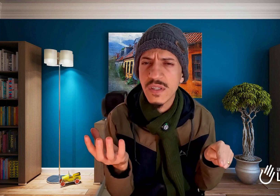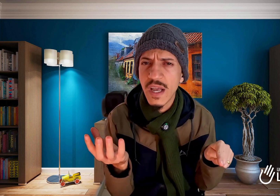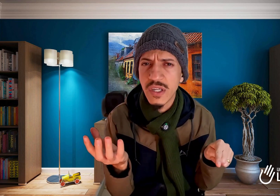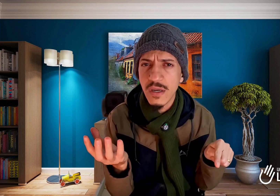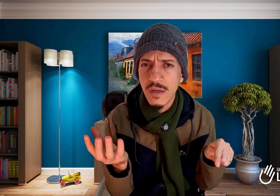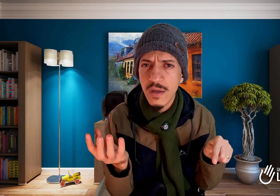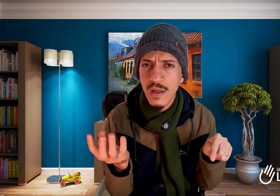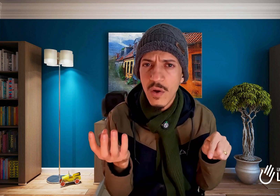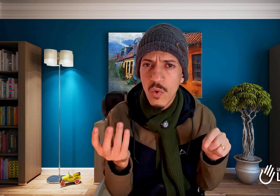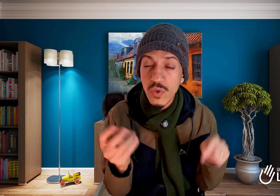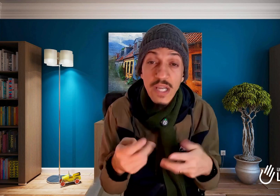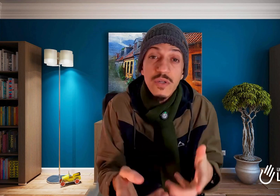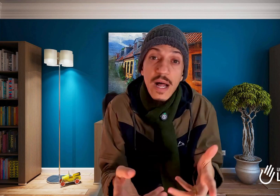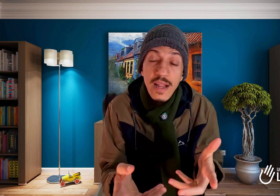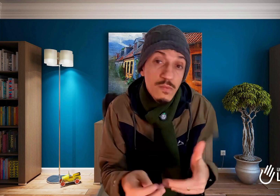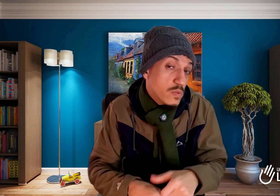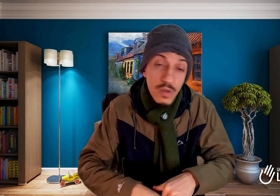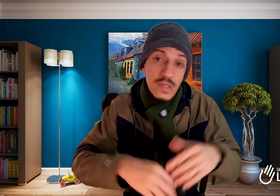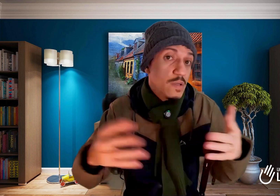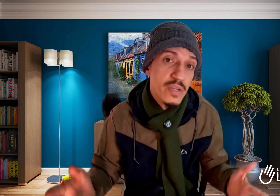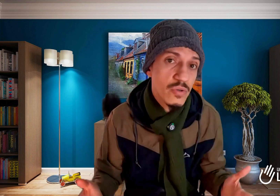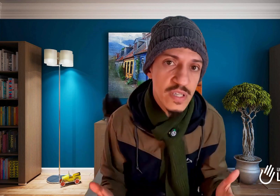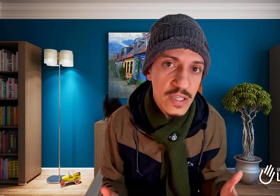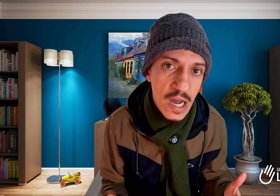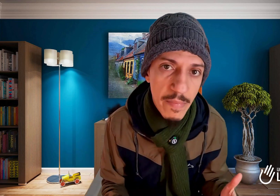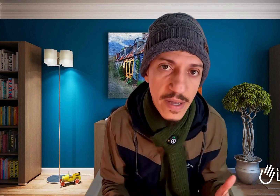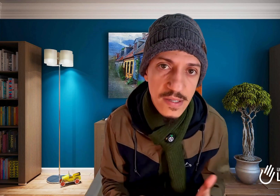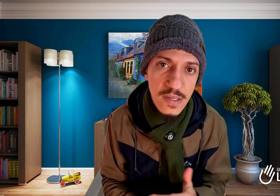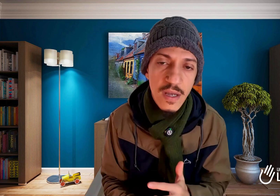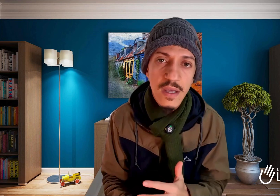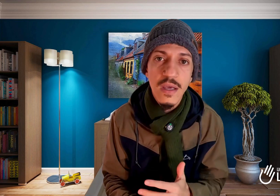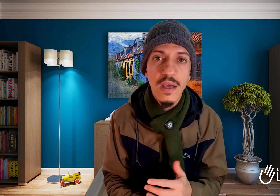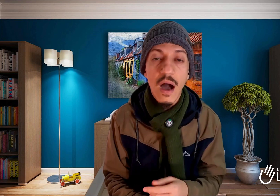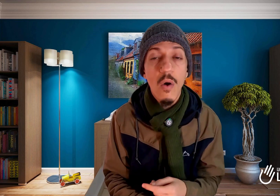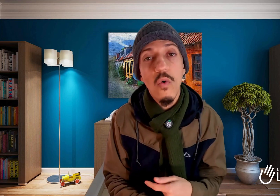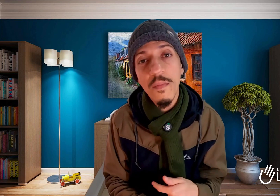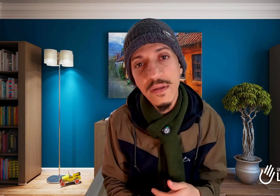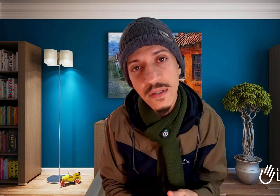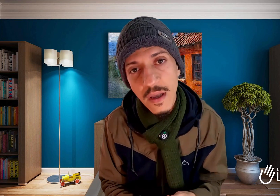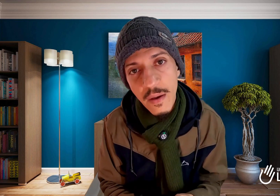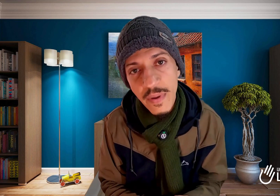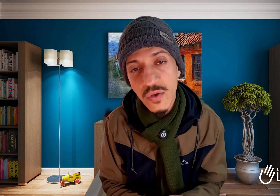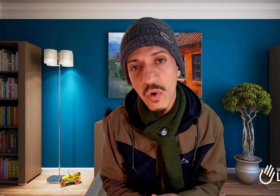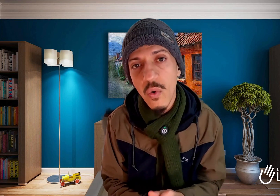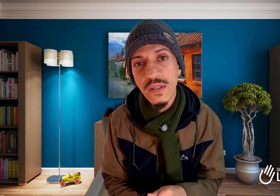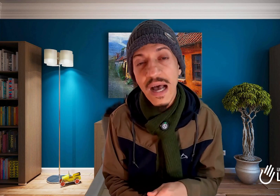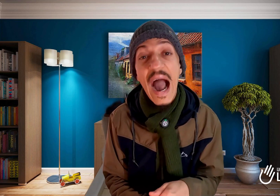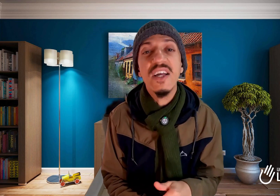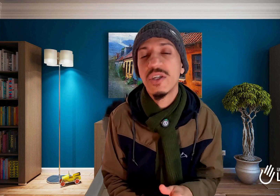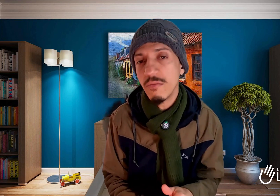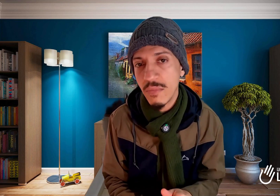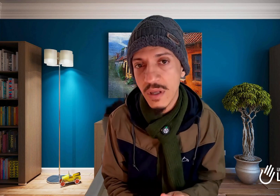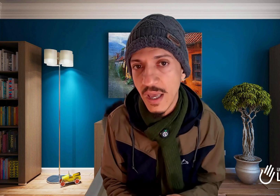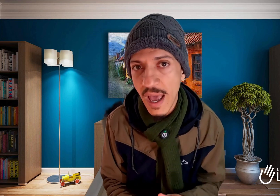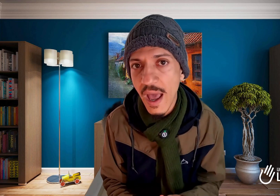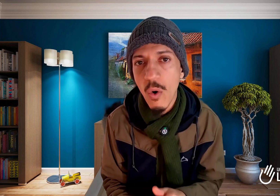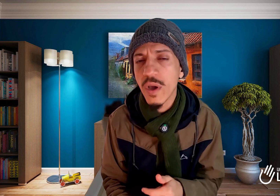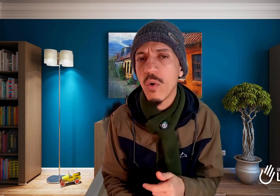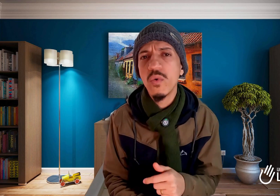seja, os regionalismos não são esse bicho de 7 cabeças que algumas pessoas acham que é, ou que alguns